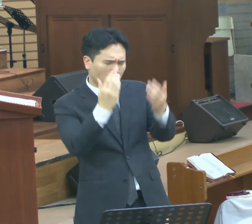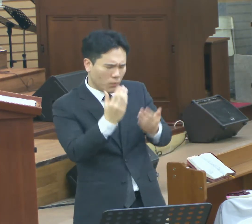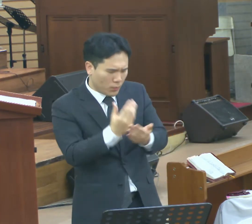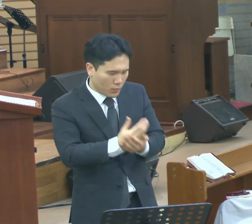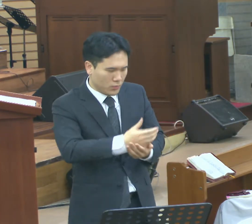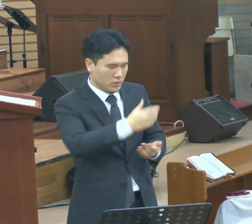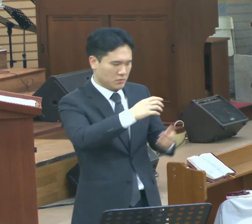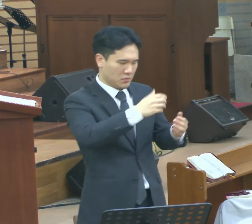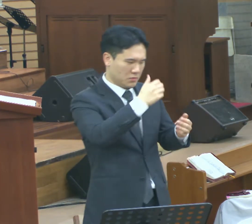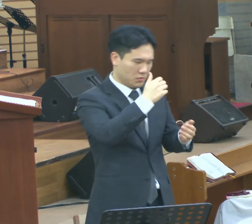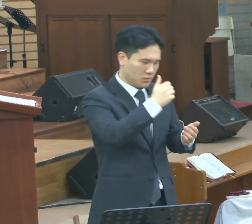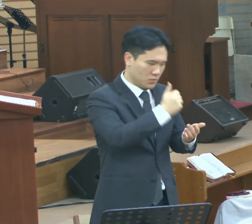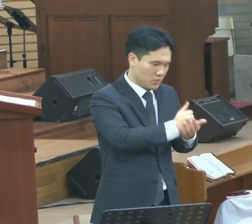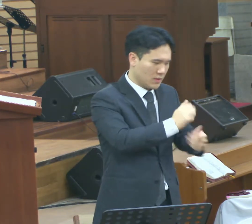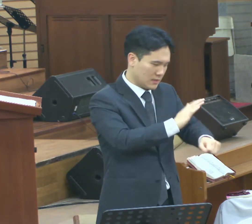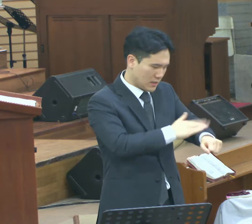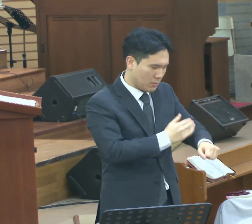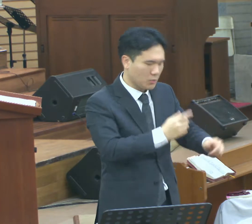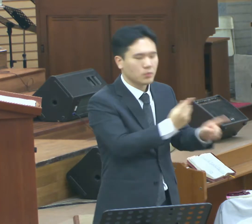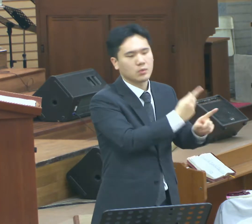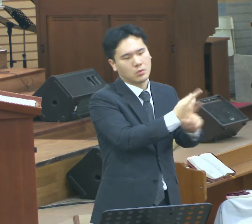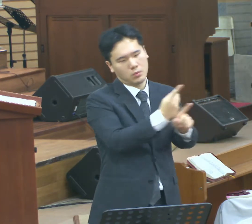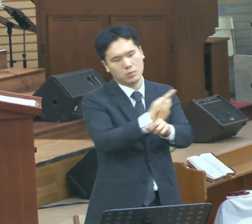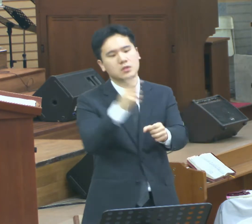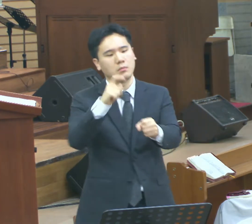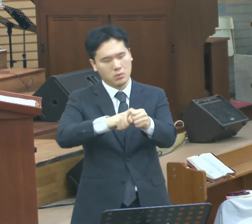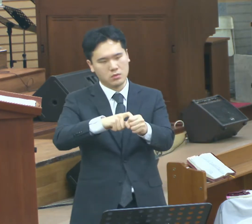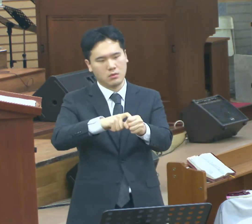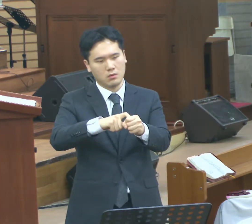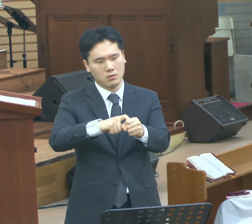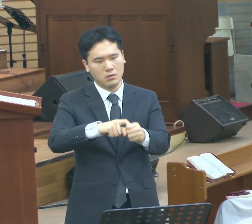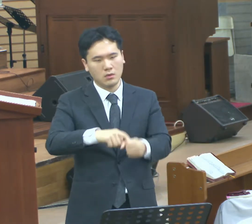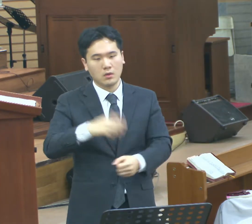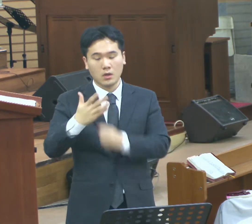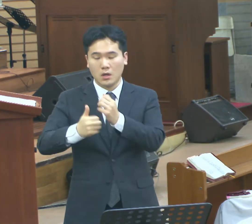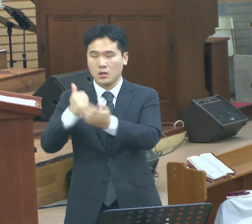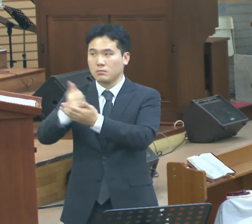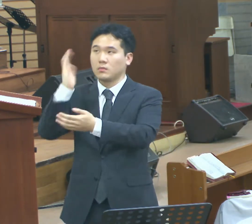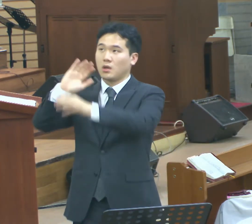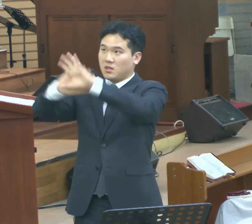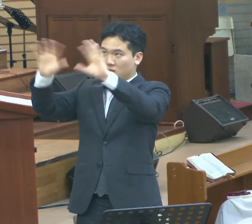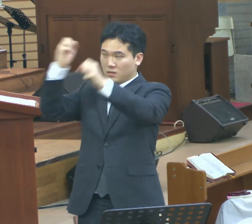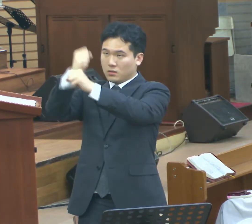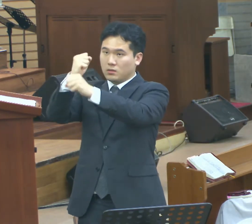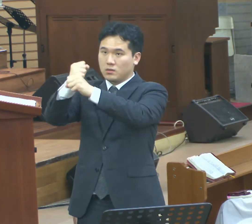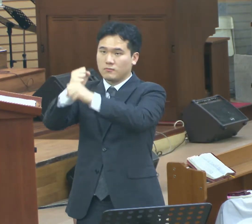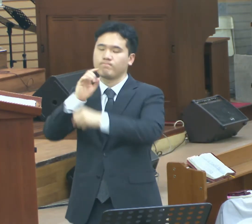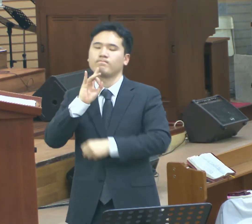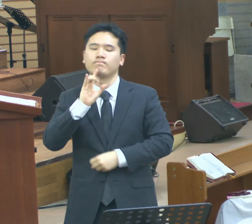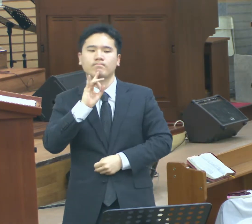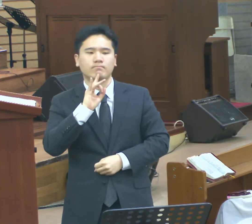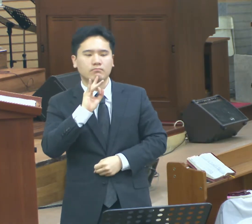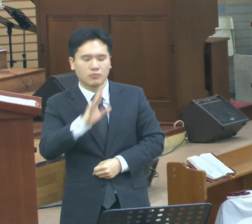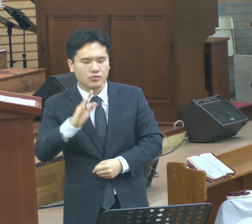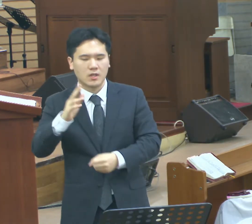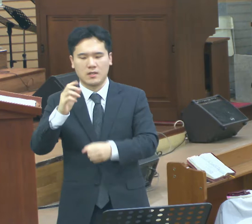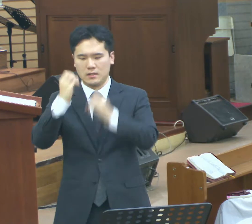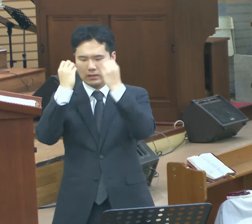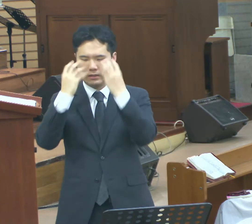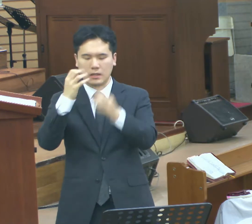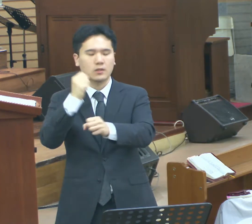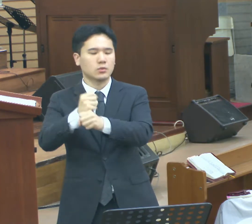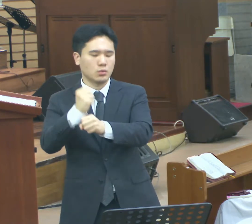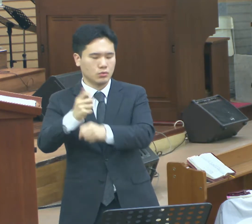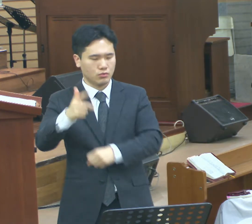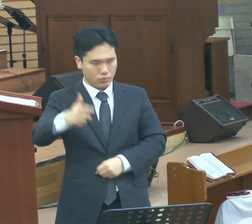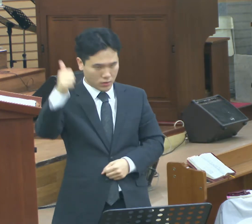하나님께 올려드리도록 하기 위함이에요. 하나님은 하늘을 지으신 유일한 창조주이십니다. 그분에게